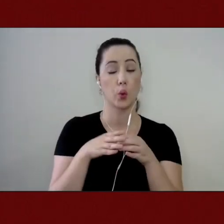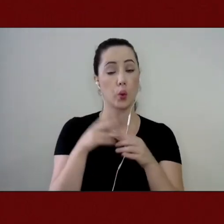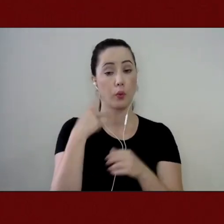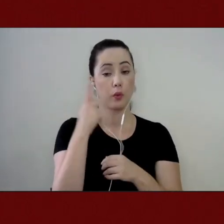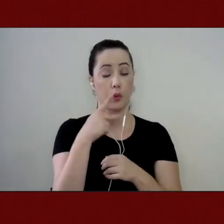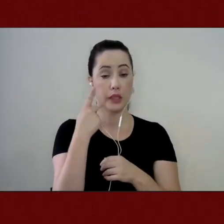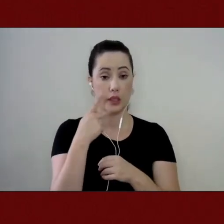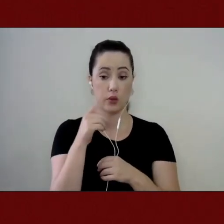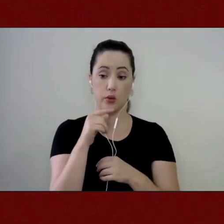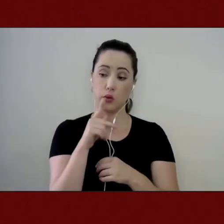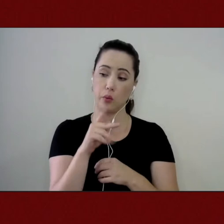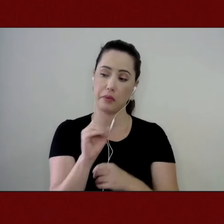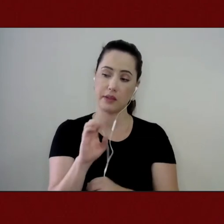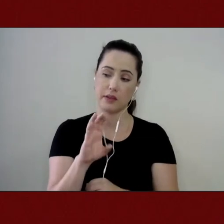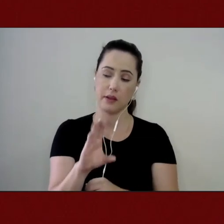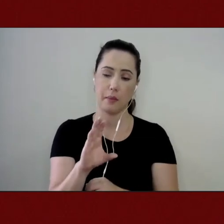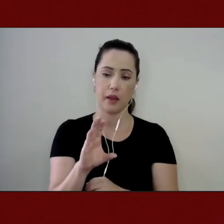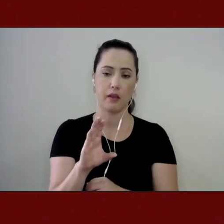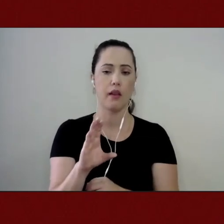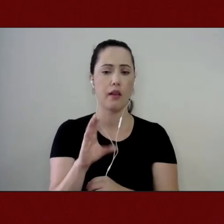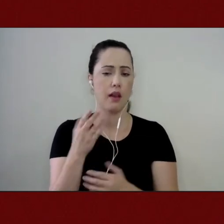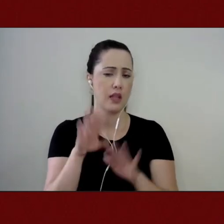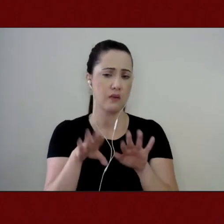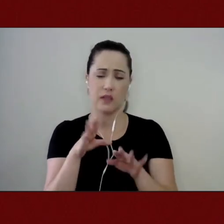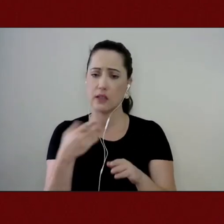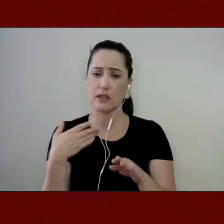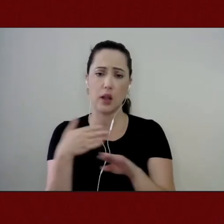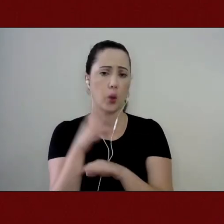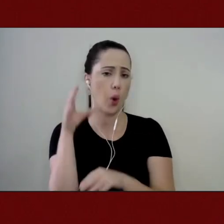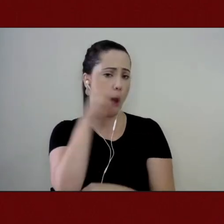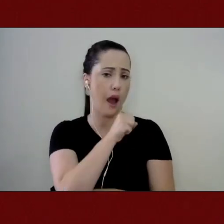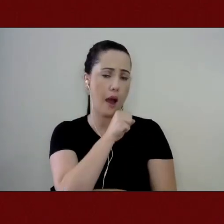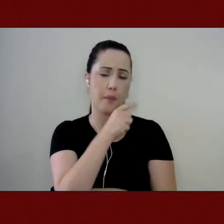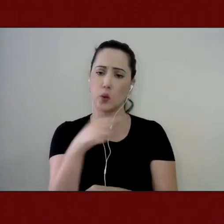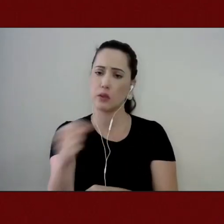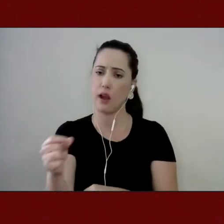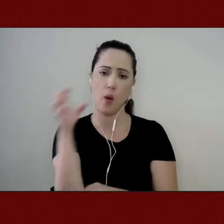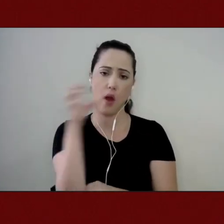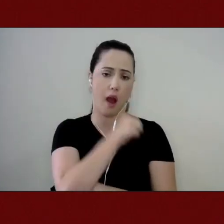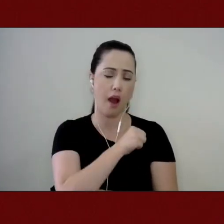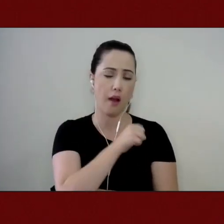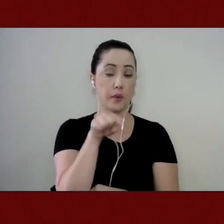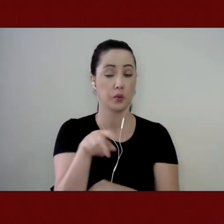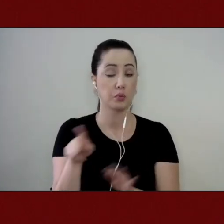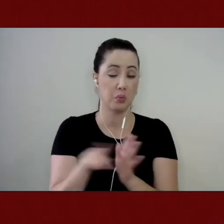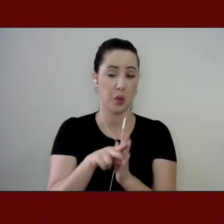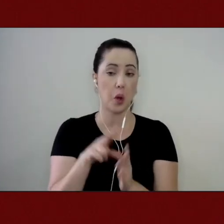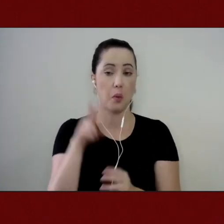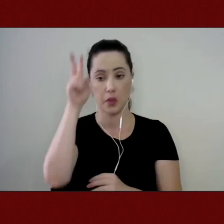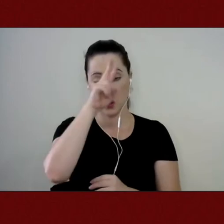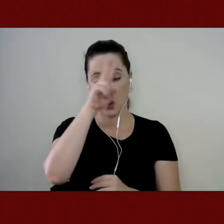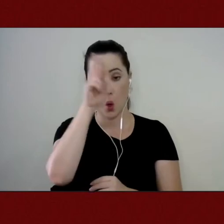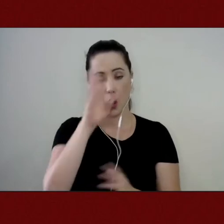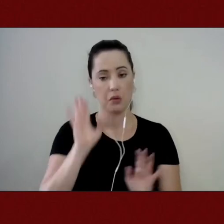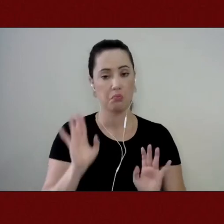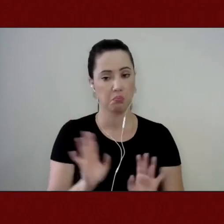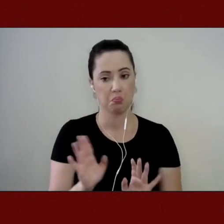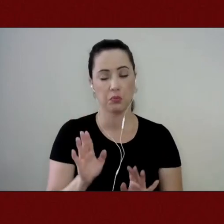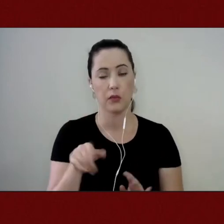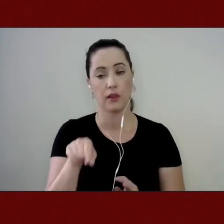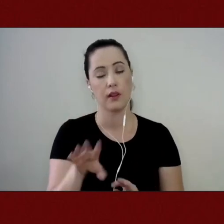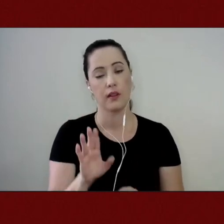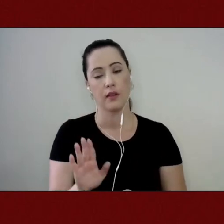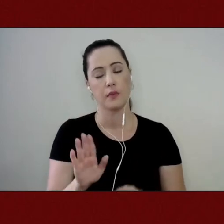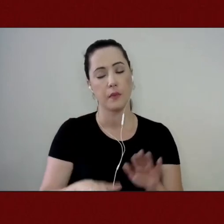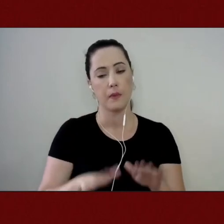porém importantes, muitas vezes na sua história pessoal e na história brasileira, e que